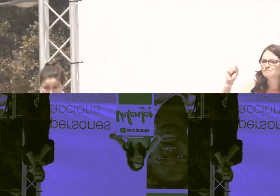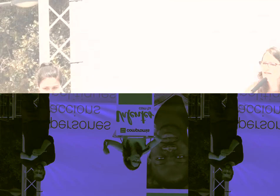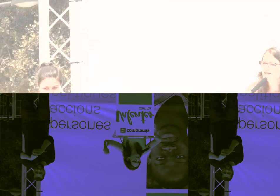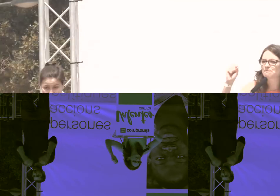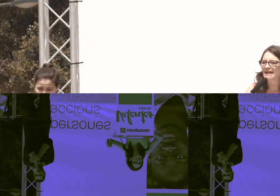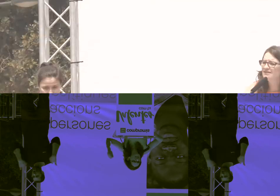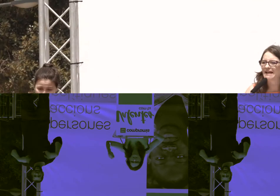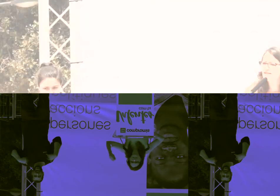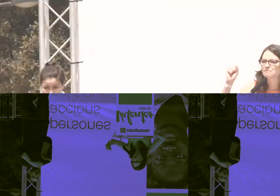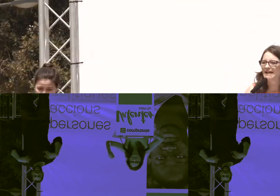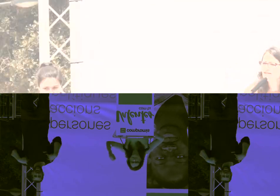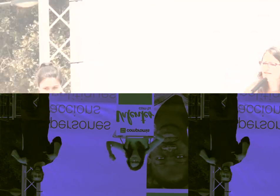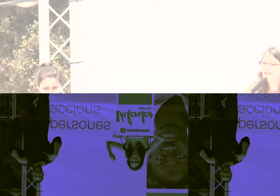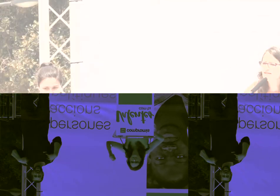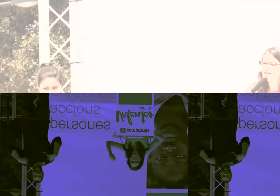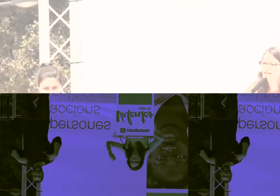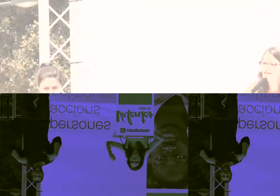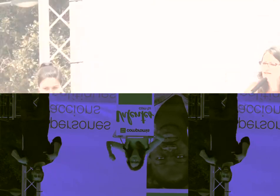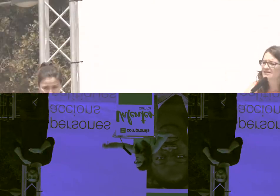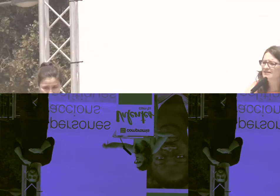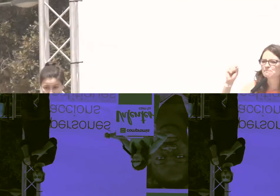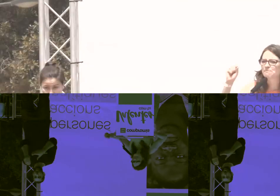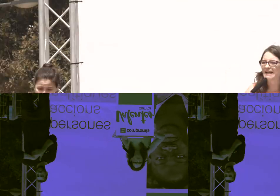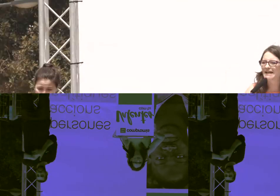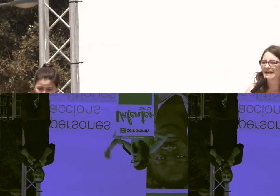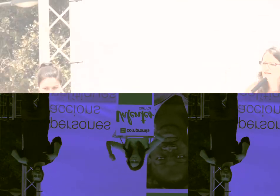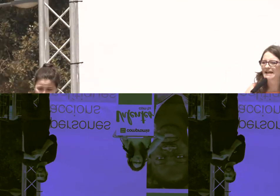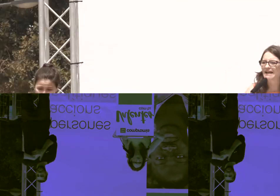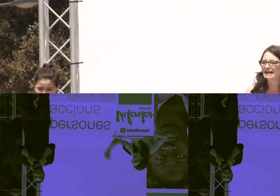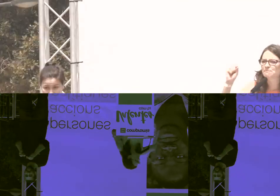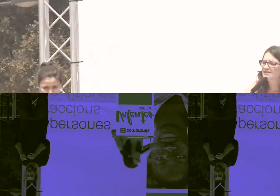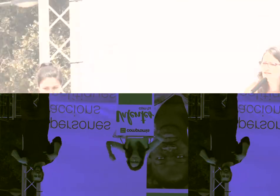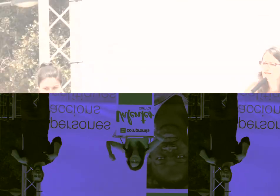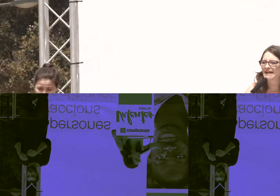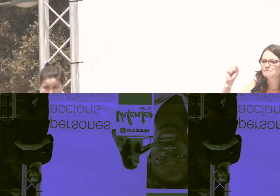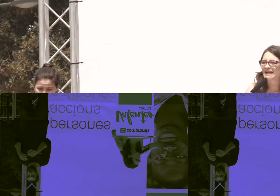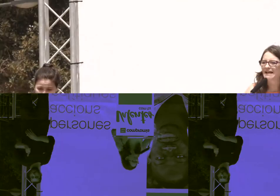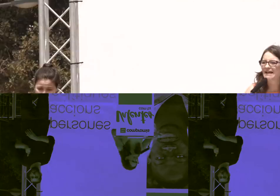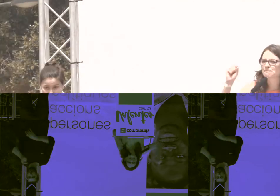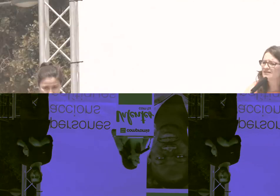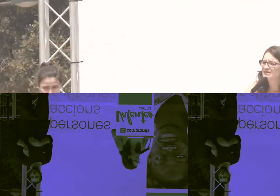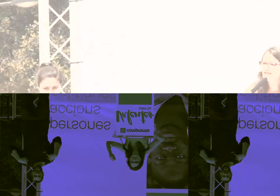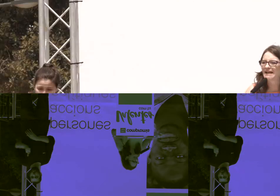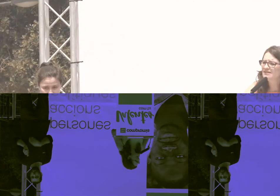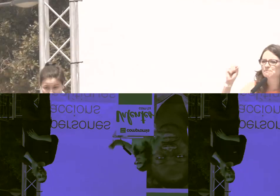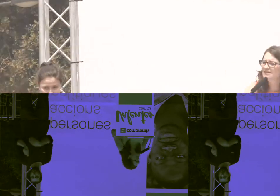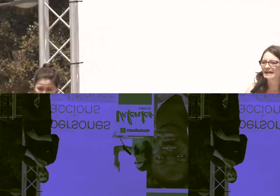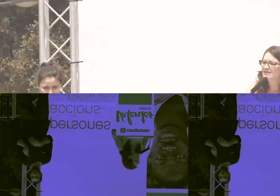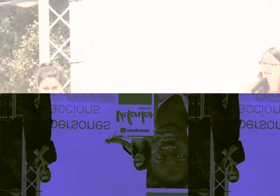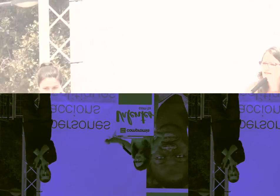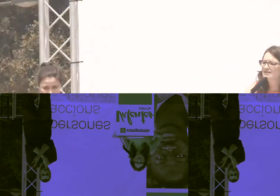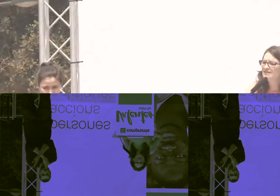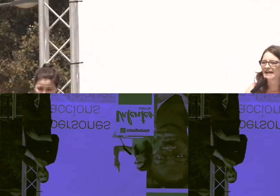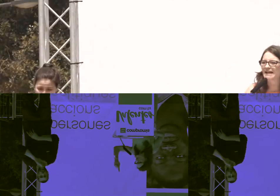utilitzen el Ministeri d'Interior i de Justícia per a tapar la seva corrupció. Hem de fer fora els que retallen en drets